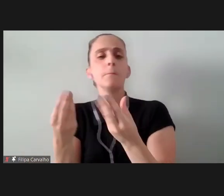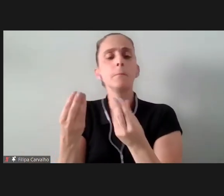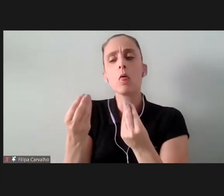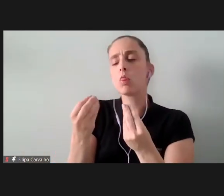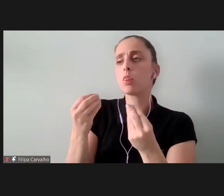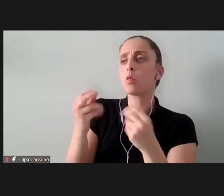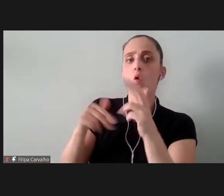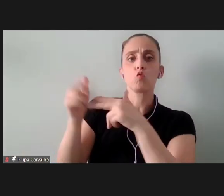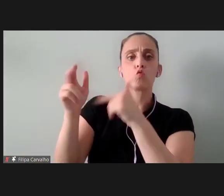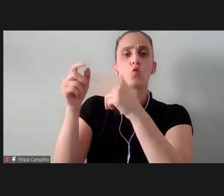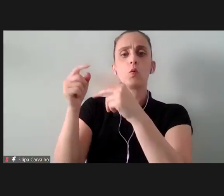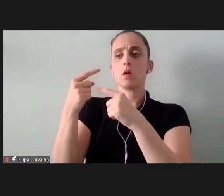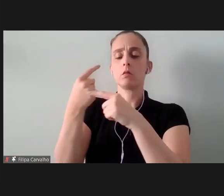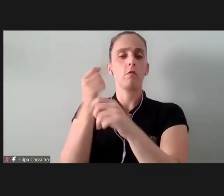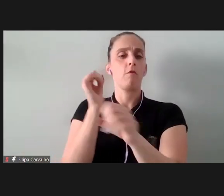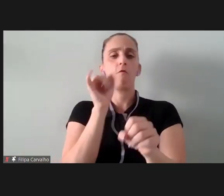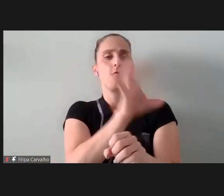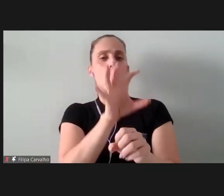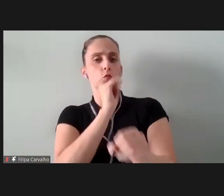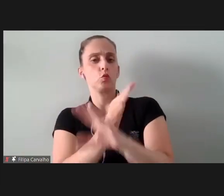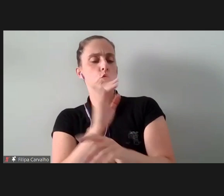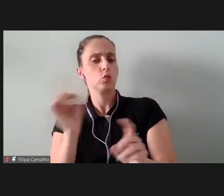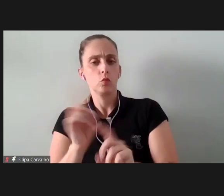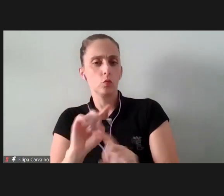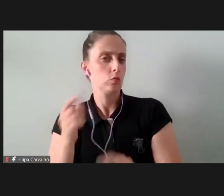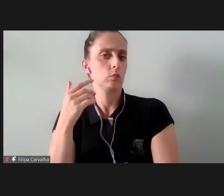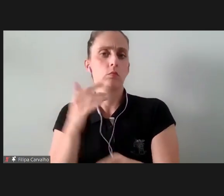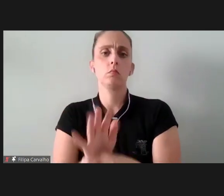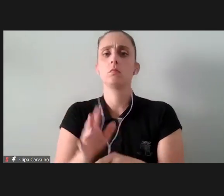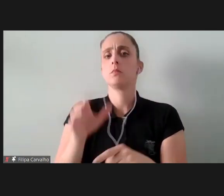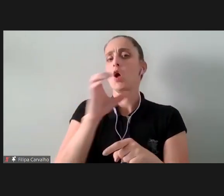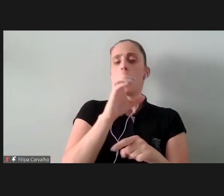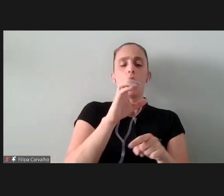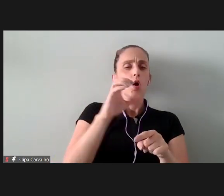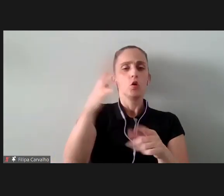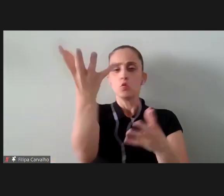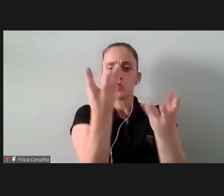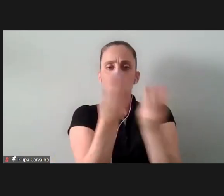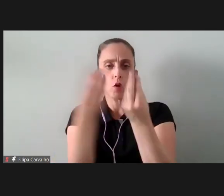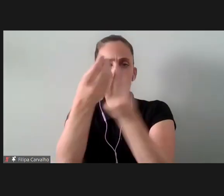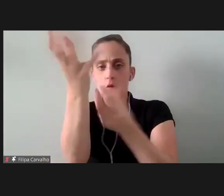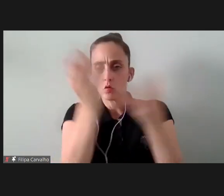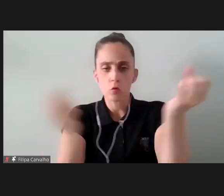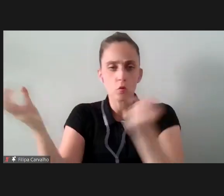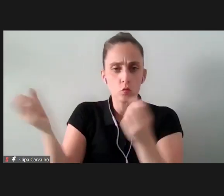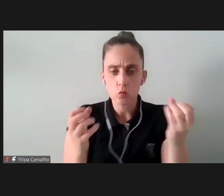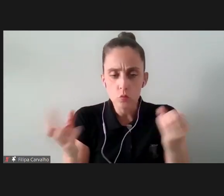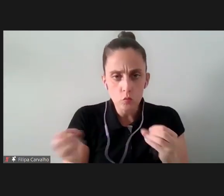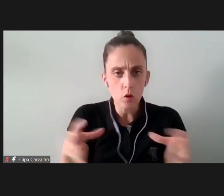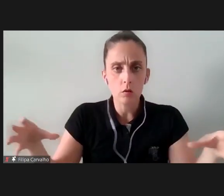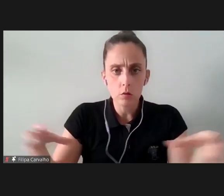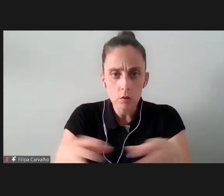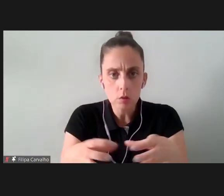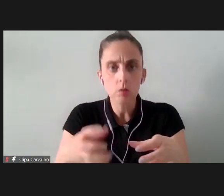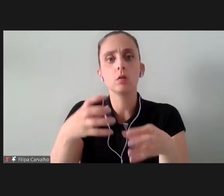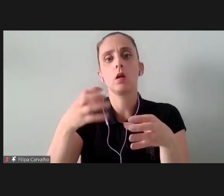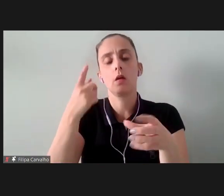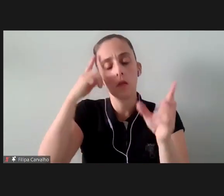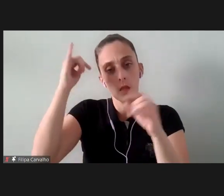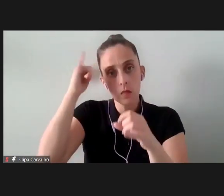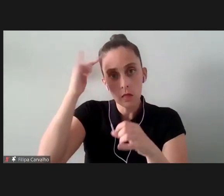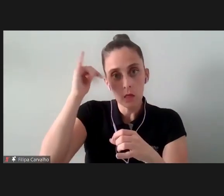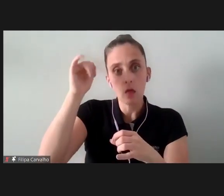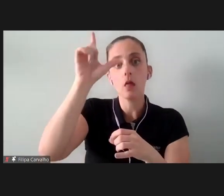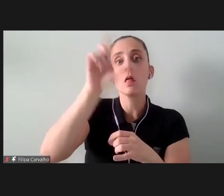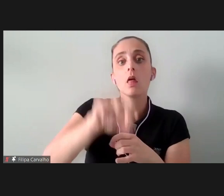forma. Desde a lógica da mentoria ou do coaching, como já falei há bocadinho, a necessária